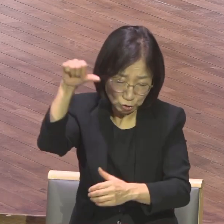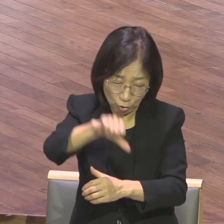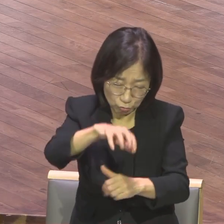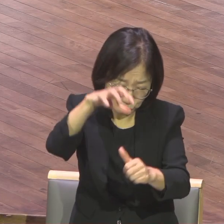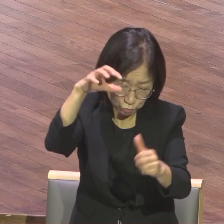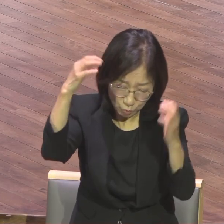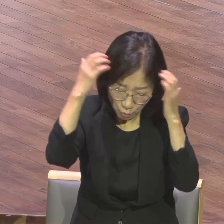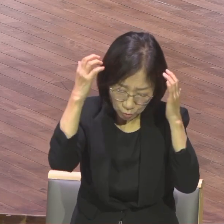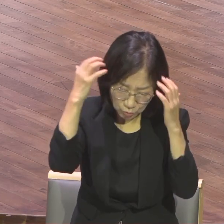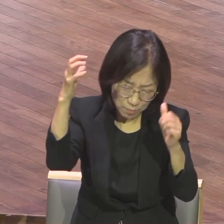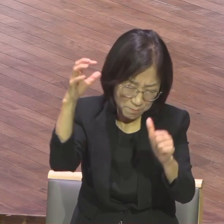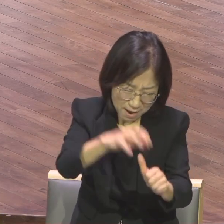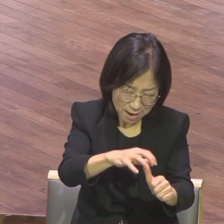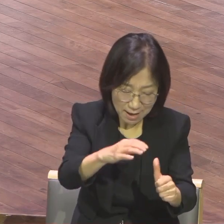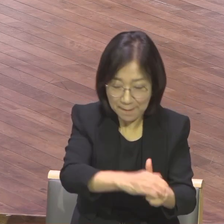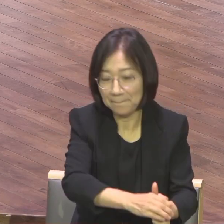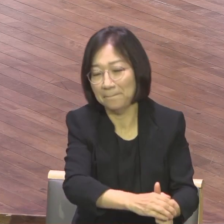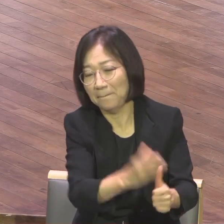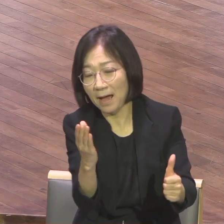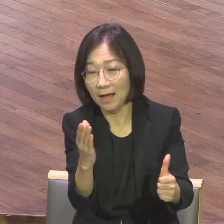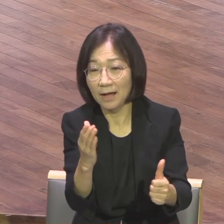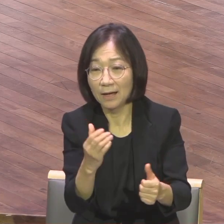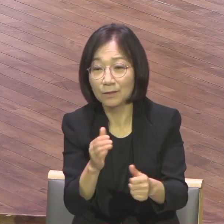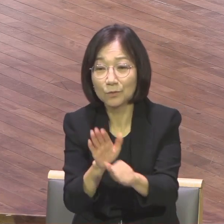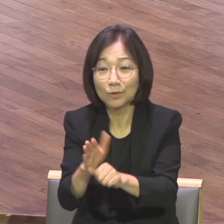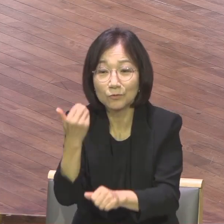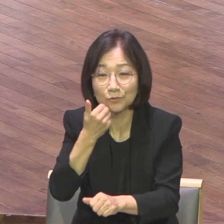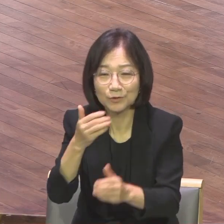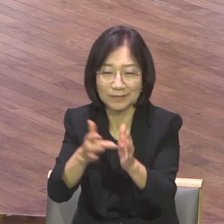빠져나오게 하셨어. 회복시켜 주셨다.